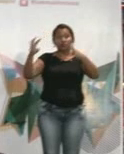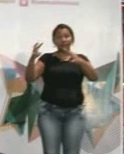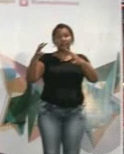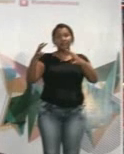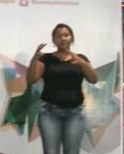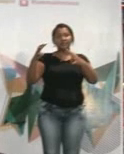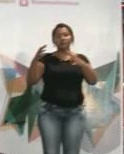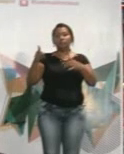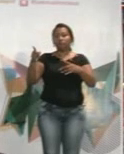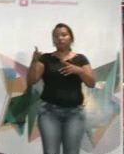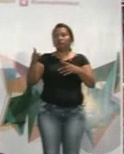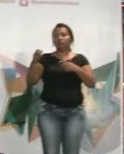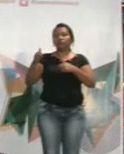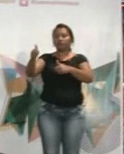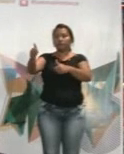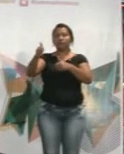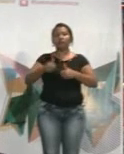mesmo.